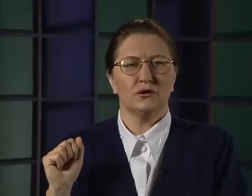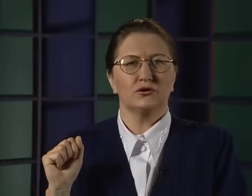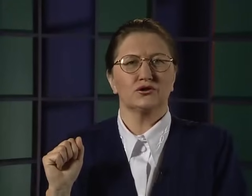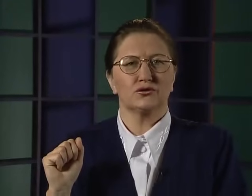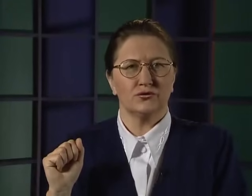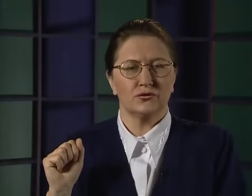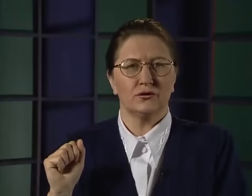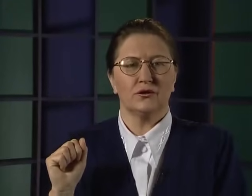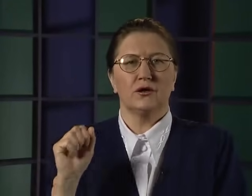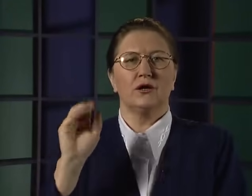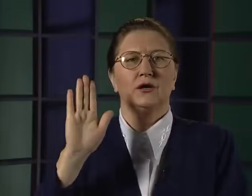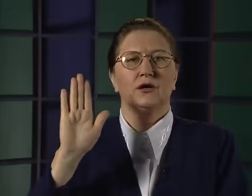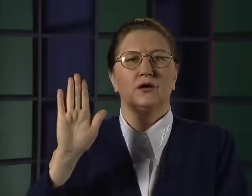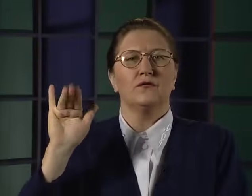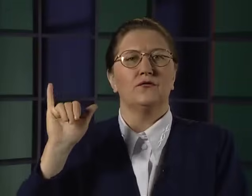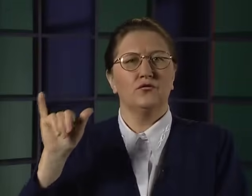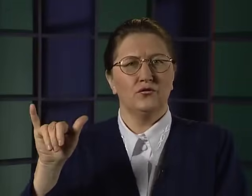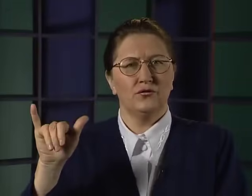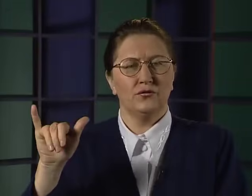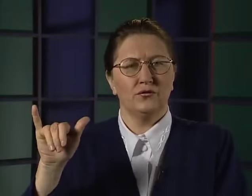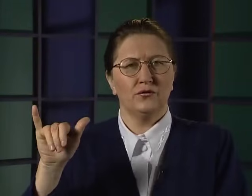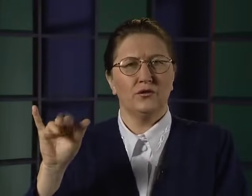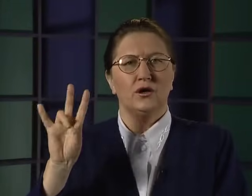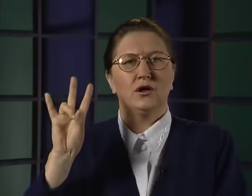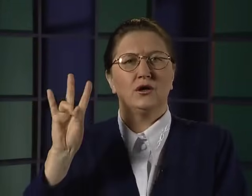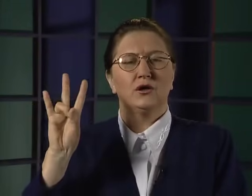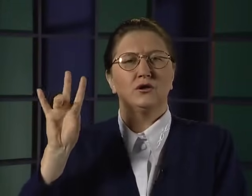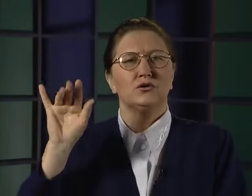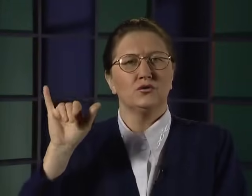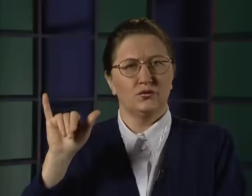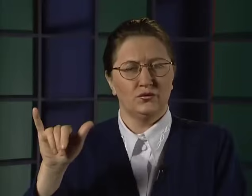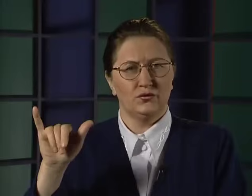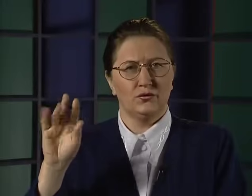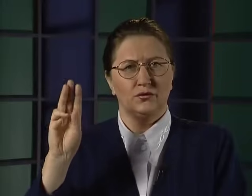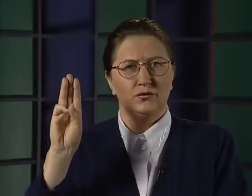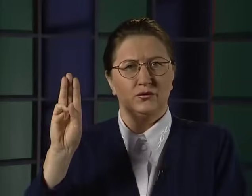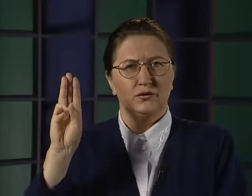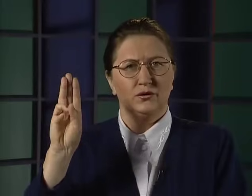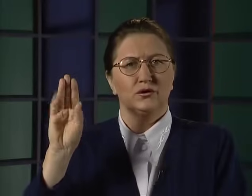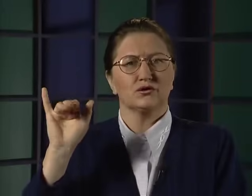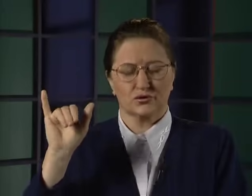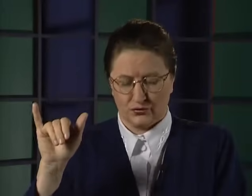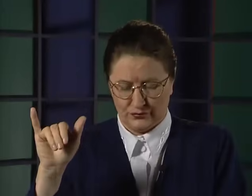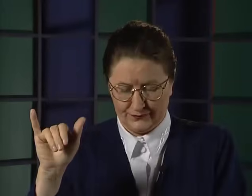«ШУ».